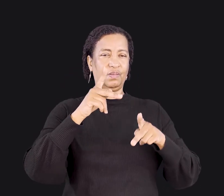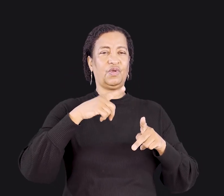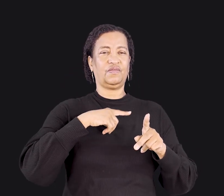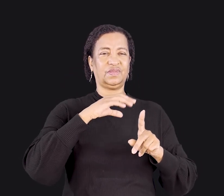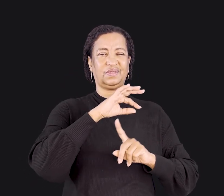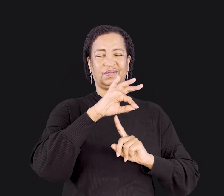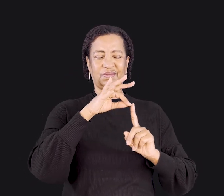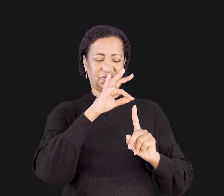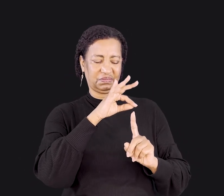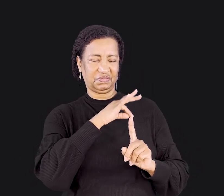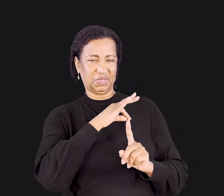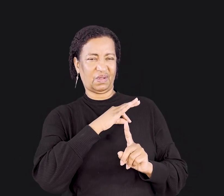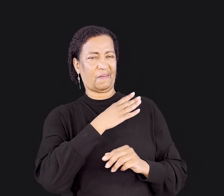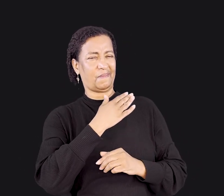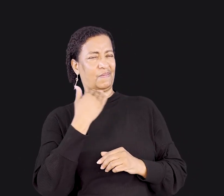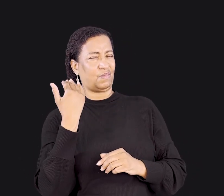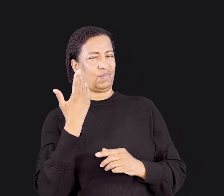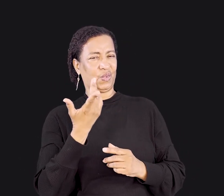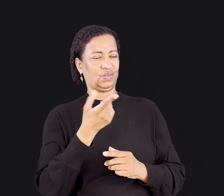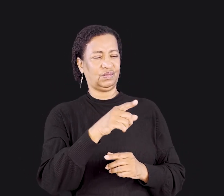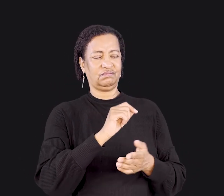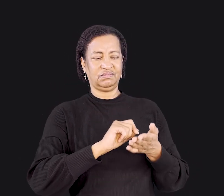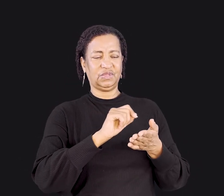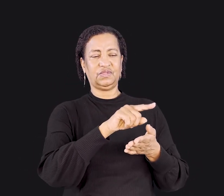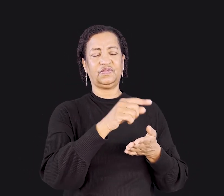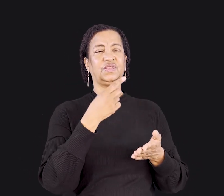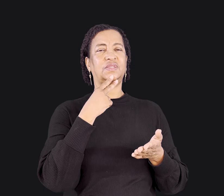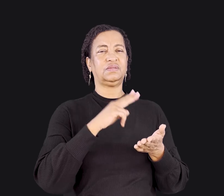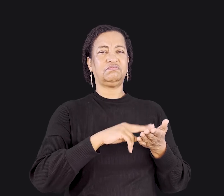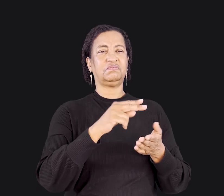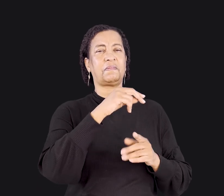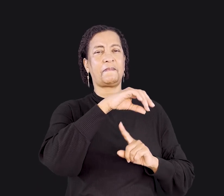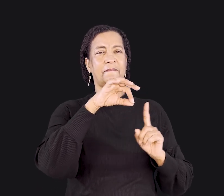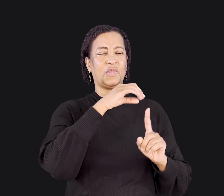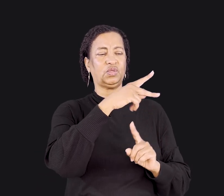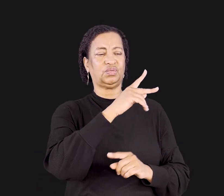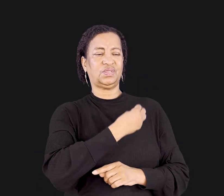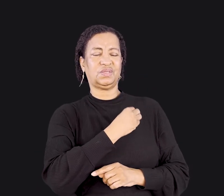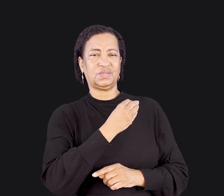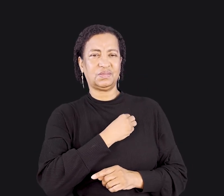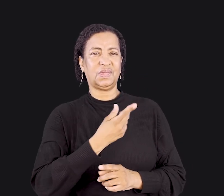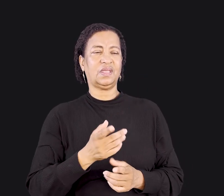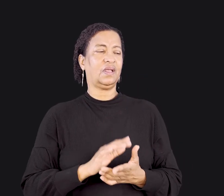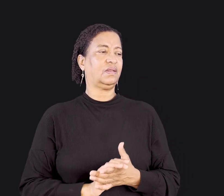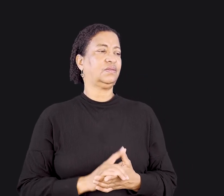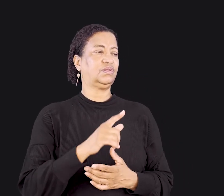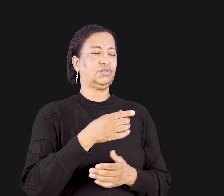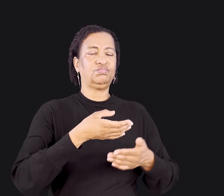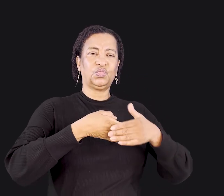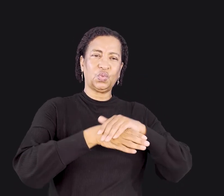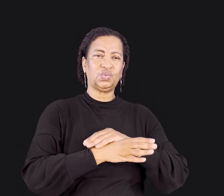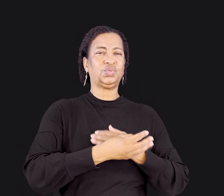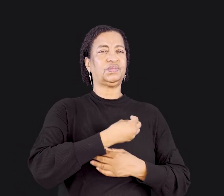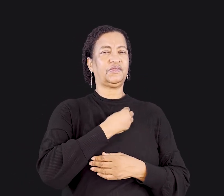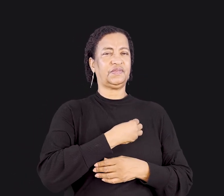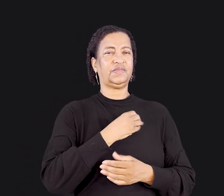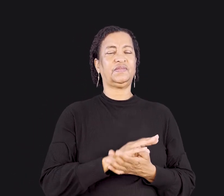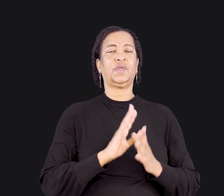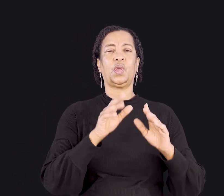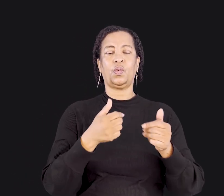espiritualmente mortos. Ele escreveu, vocês estavam mortos em suas transgressões e pecados nos quais costumavam viver, quando